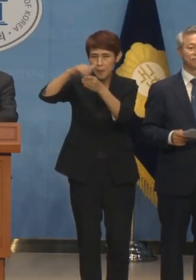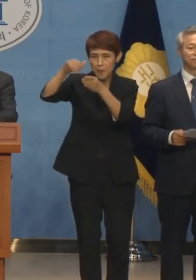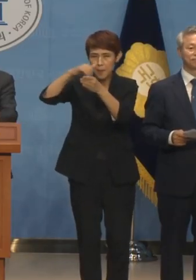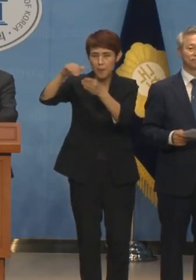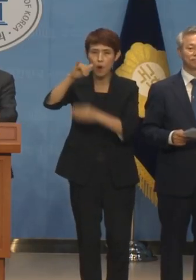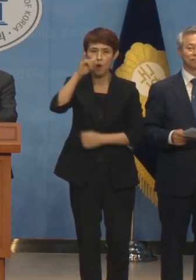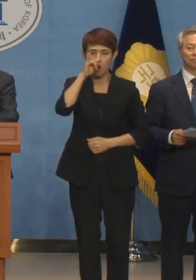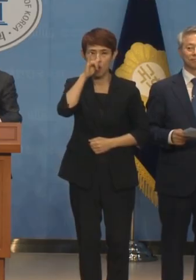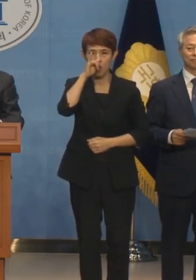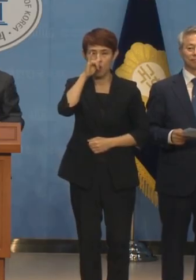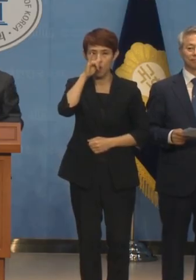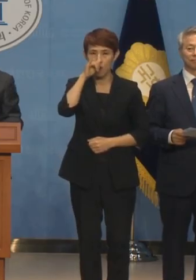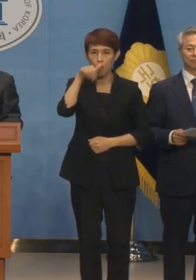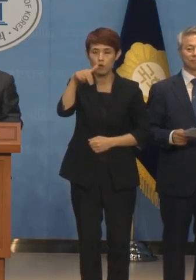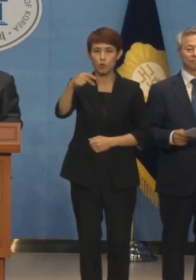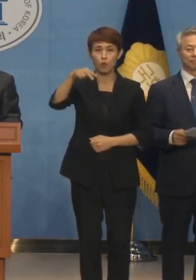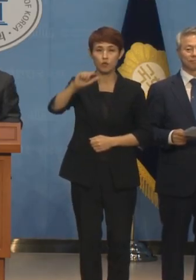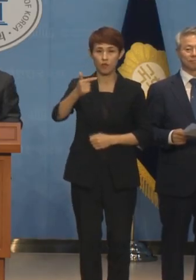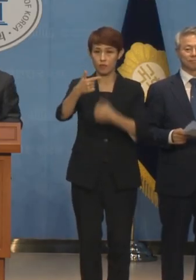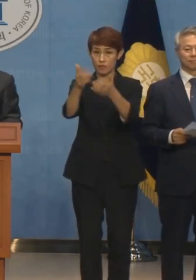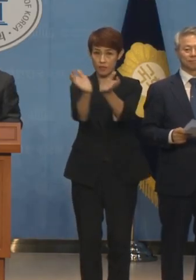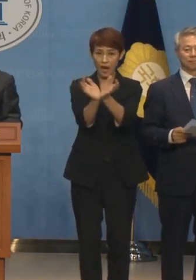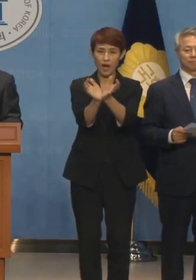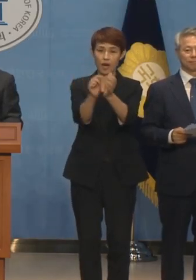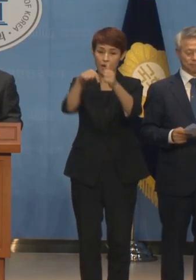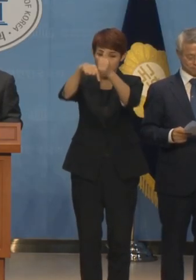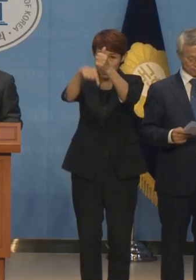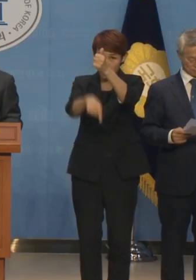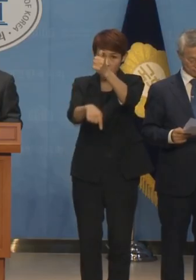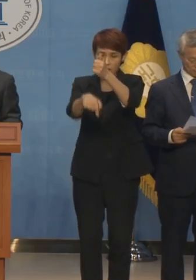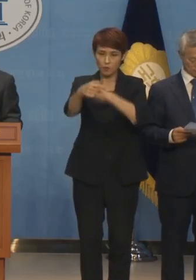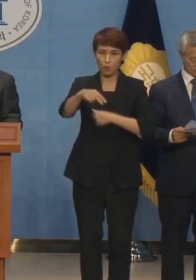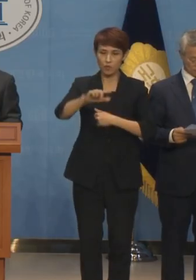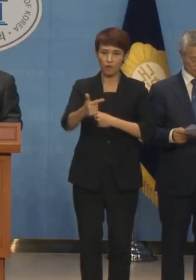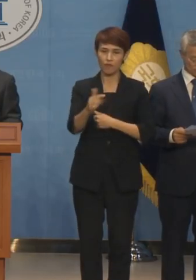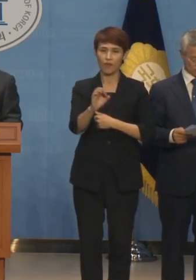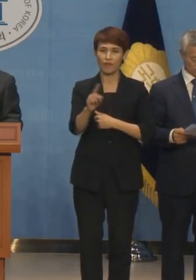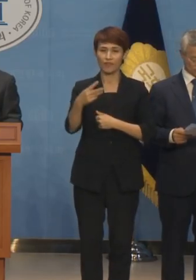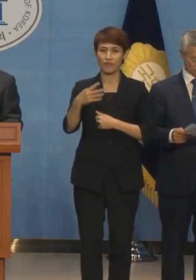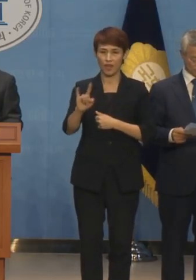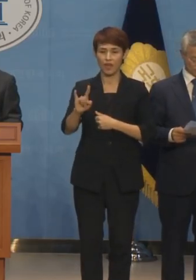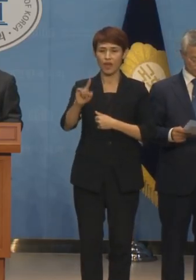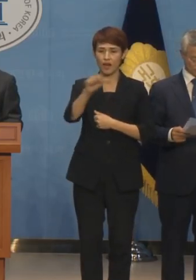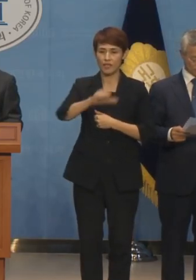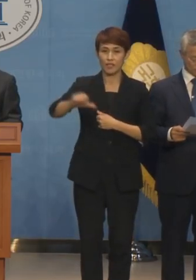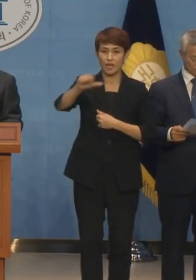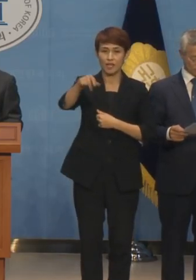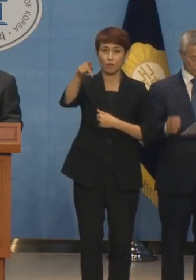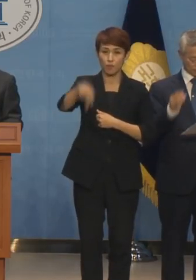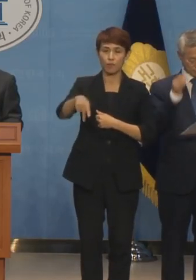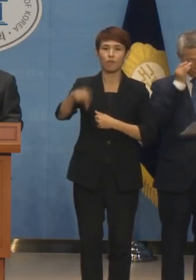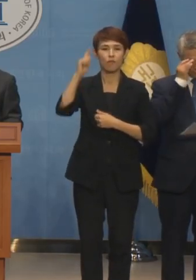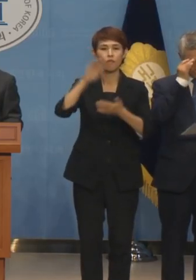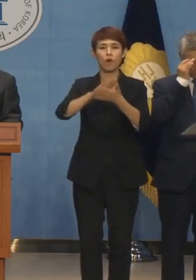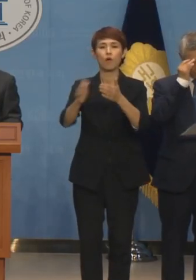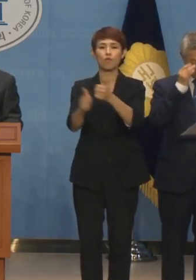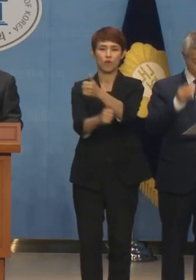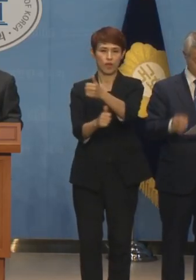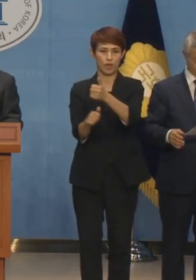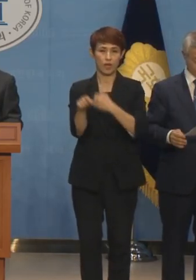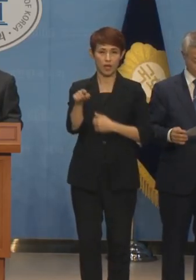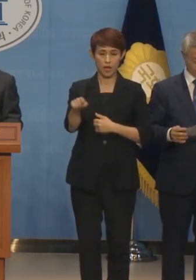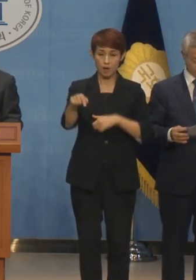다음 조선노동당이나 그 산하기관인 조선아시아 태평양 평화위원회 및 소속